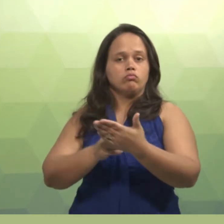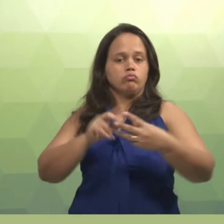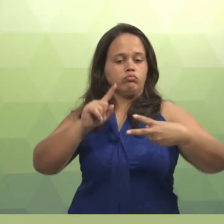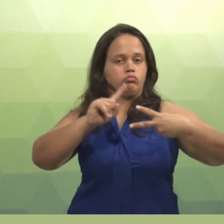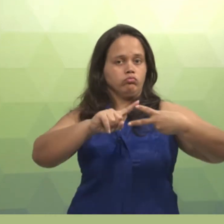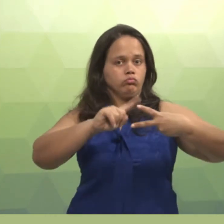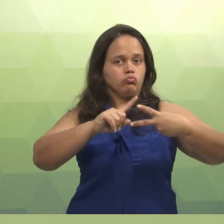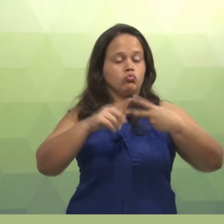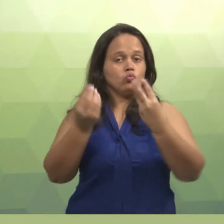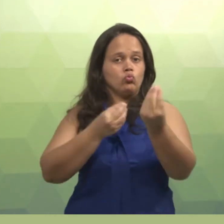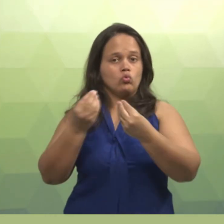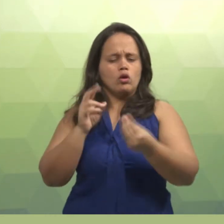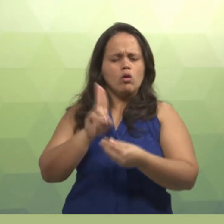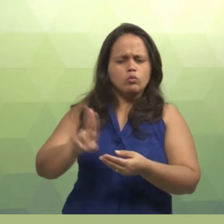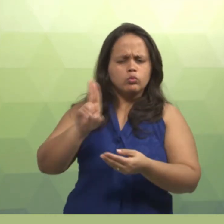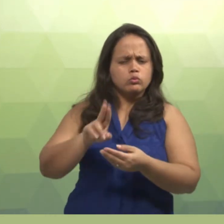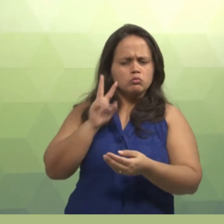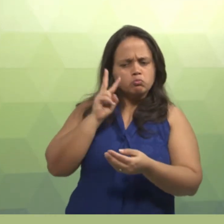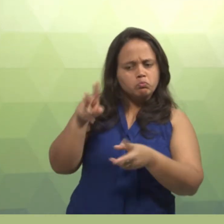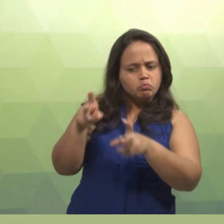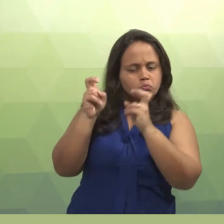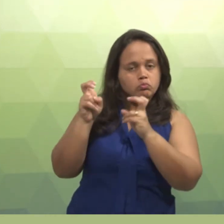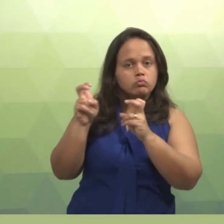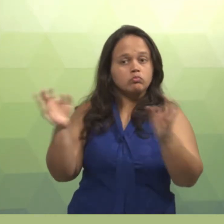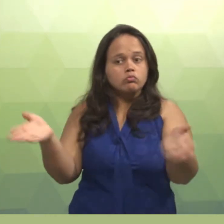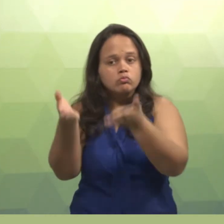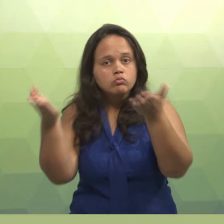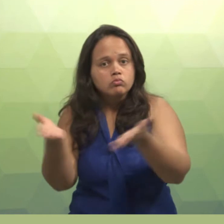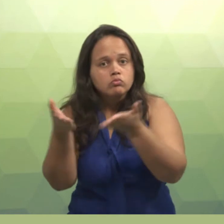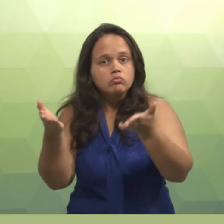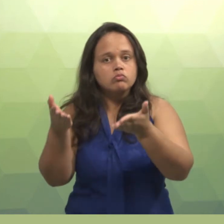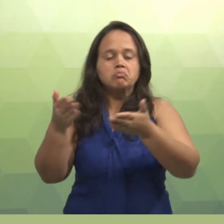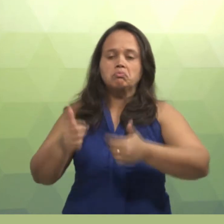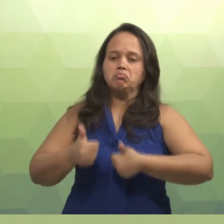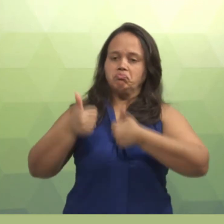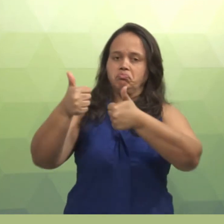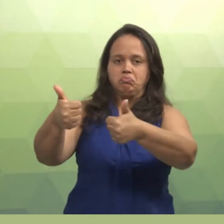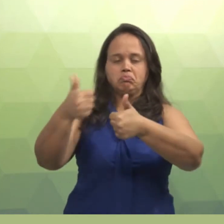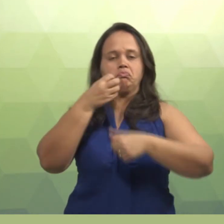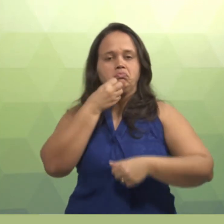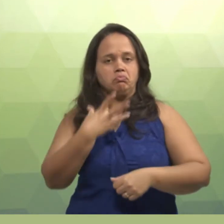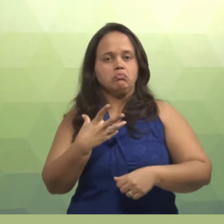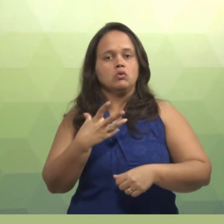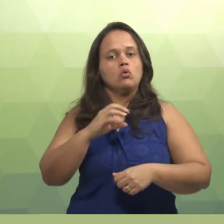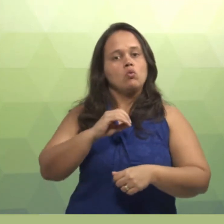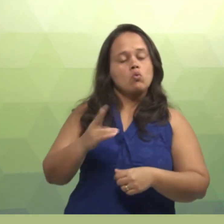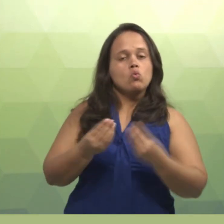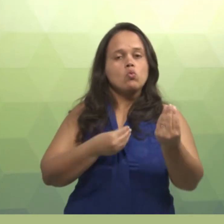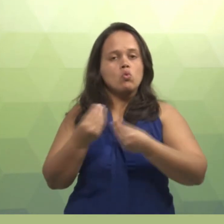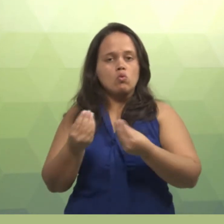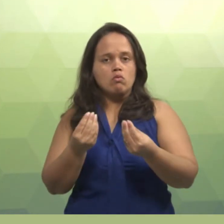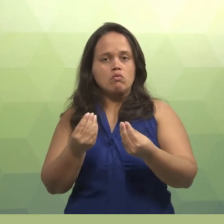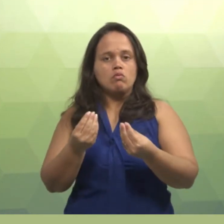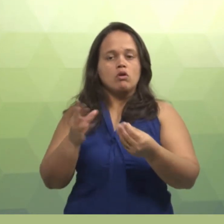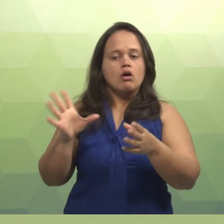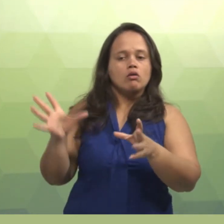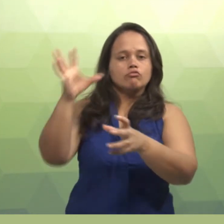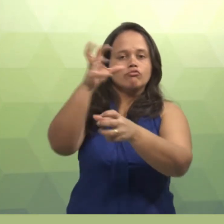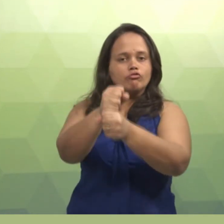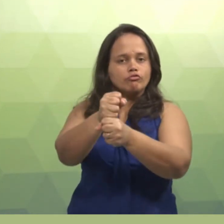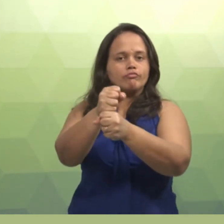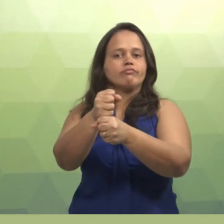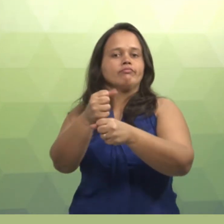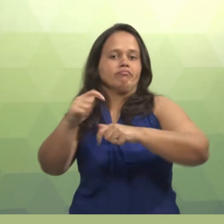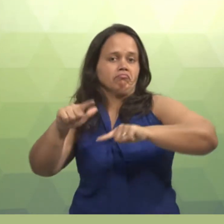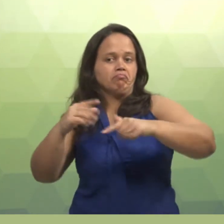é utilizado para fins de incentivo e premiação, ou seja, adicional de desempenho, prêmio